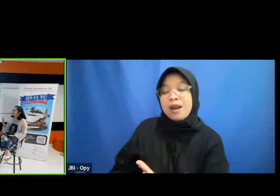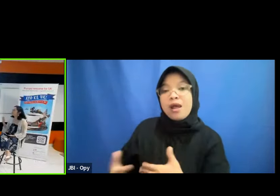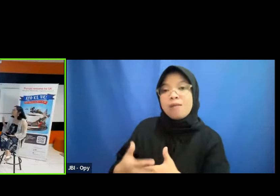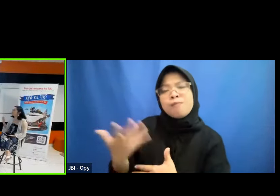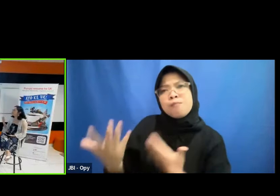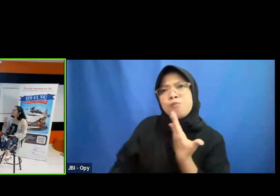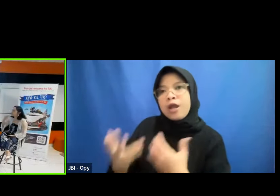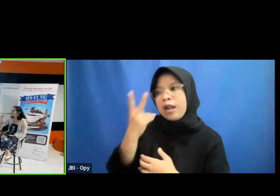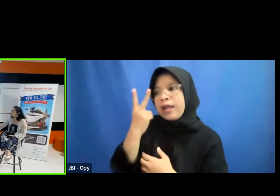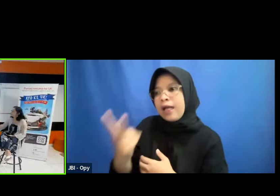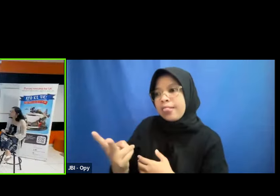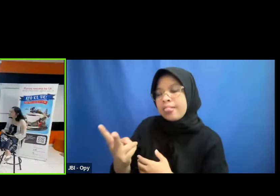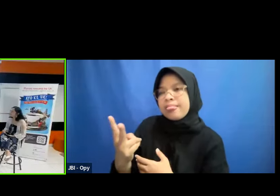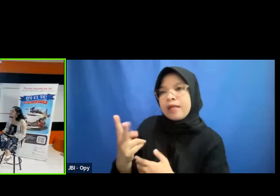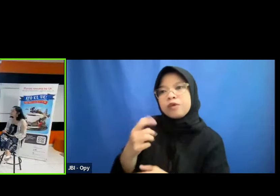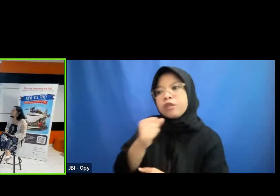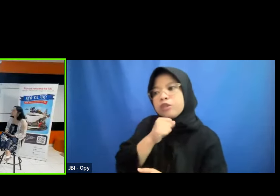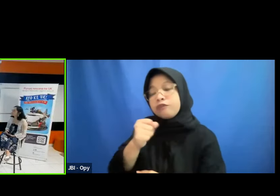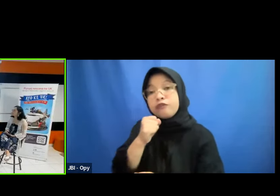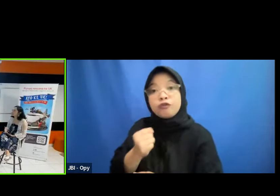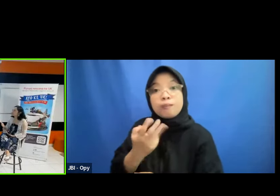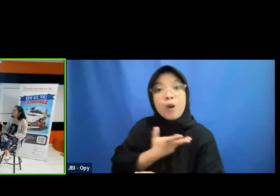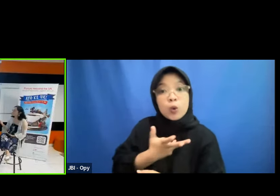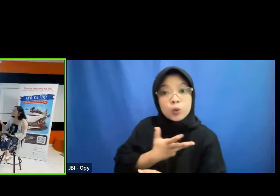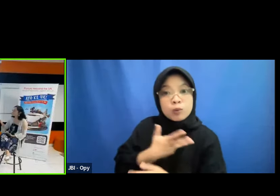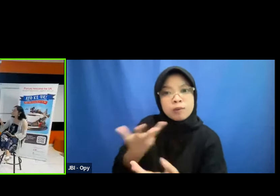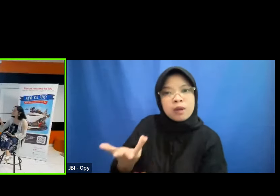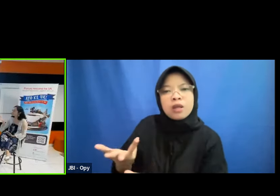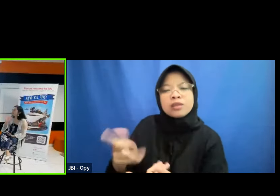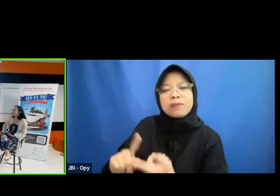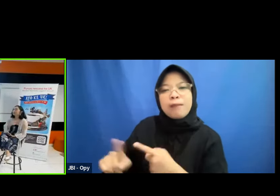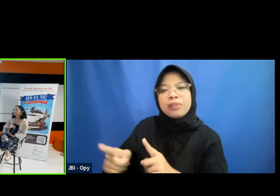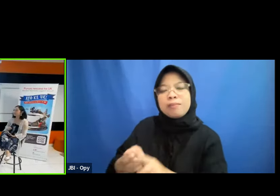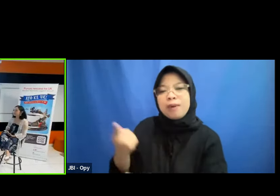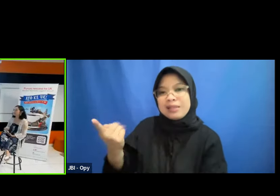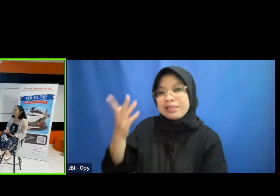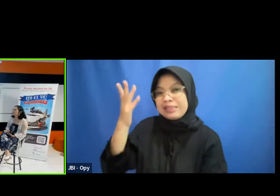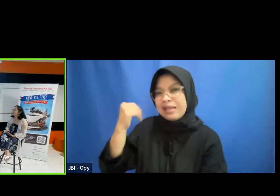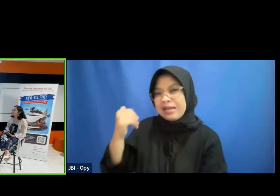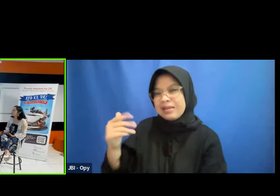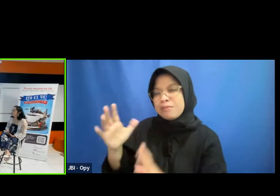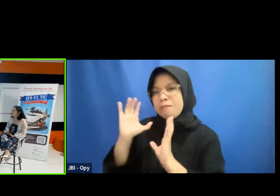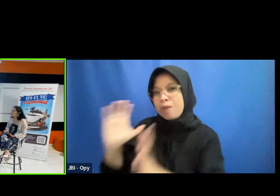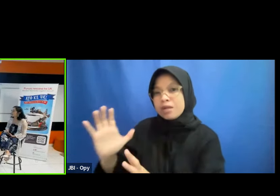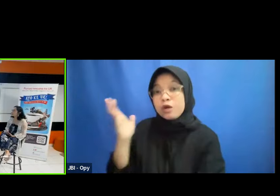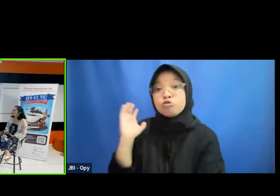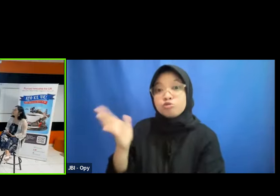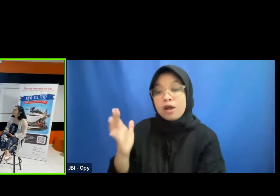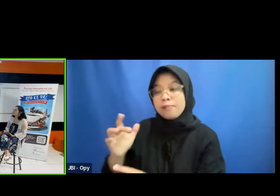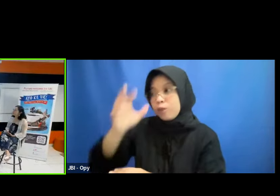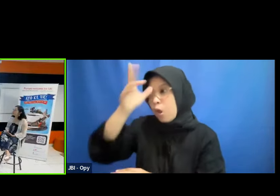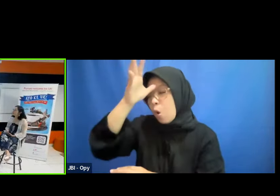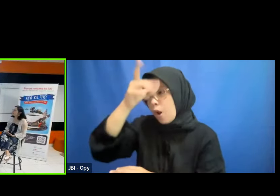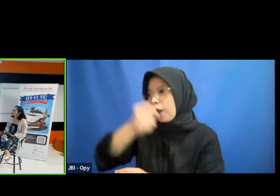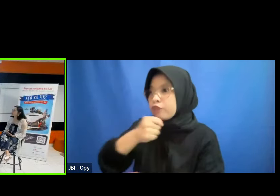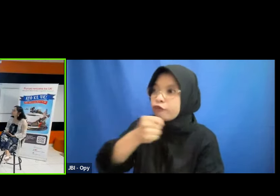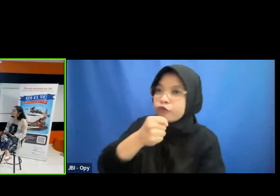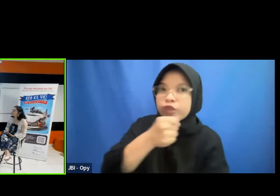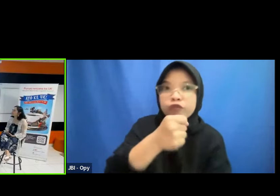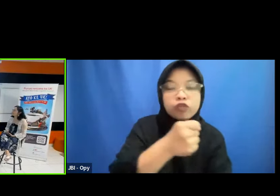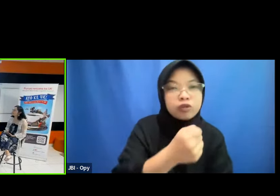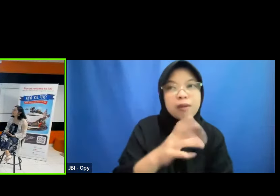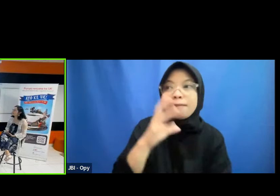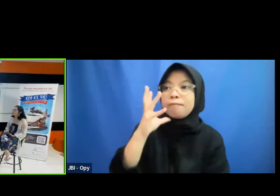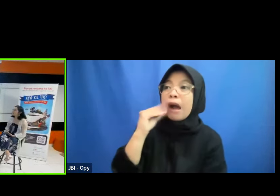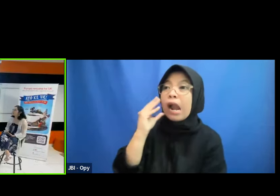ngihat e mau interview dari teman-teman yang udah kan udah banyak nih misalkan nginterview orang-orang gimana sih pengalamannya selama